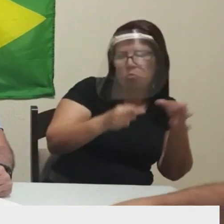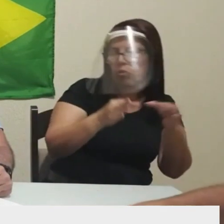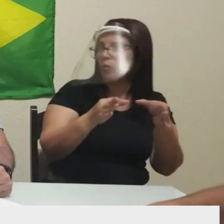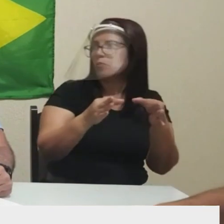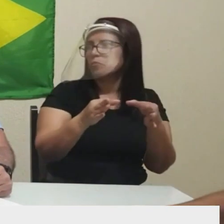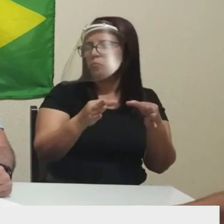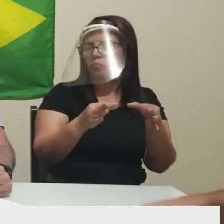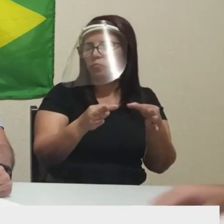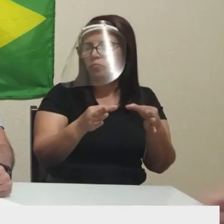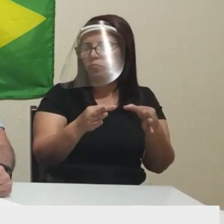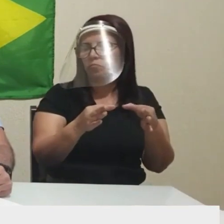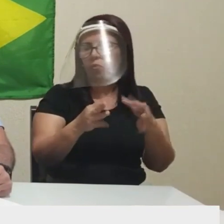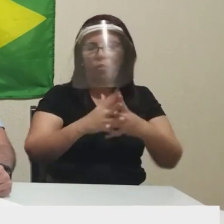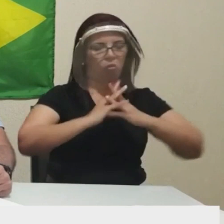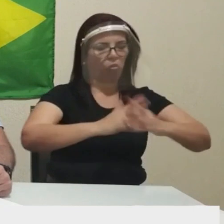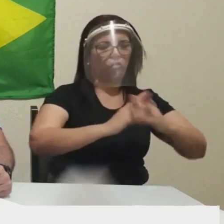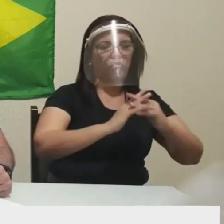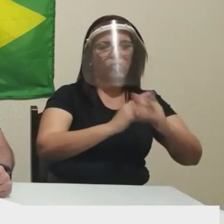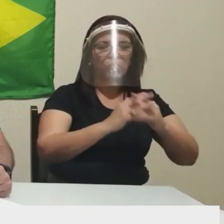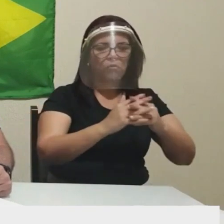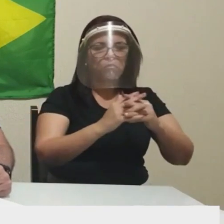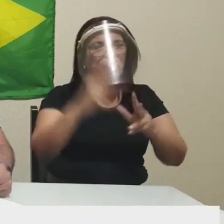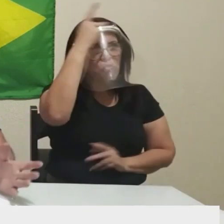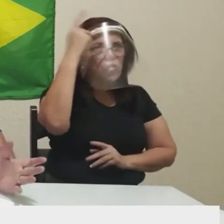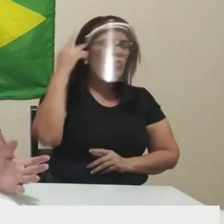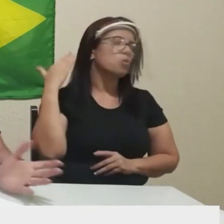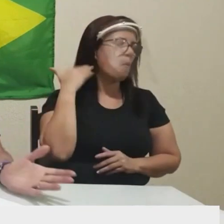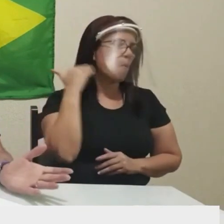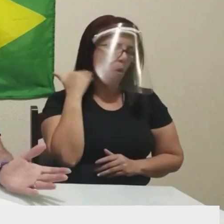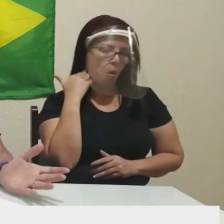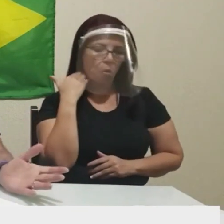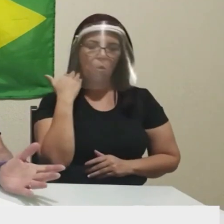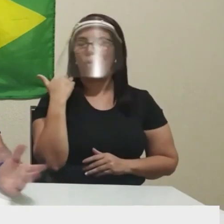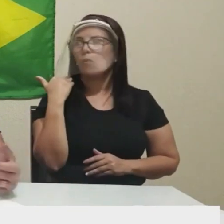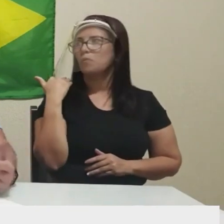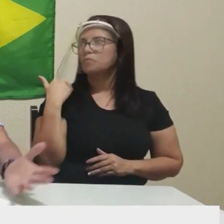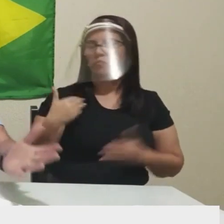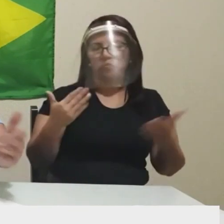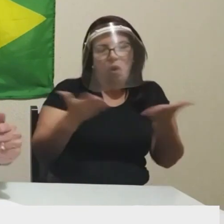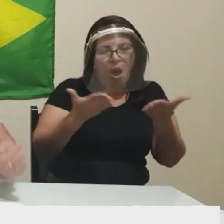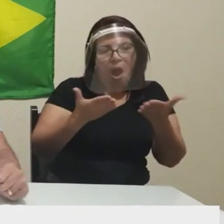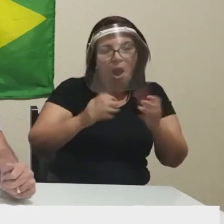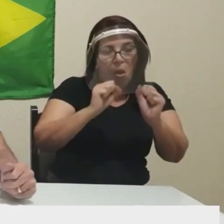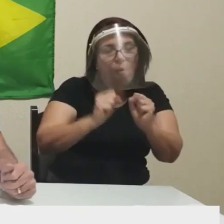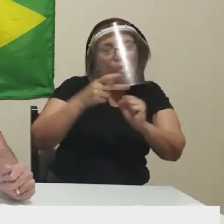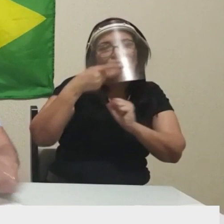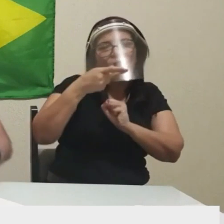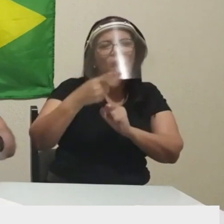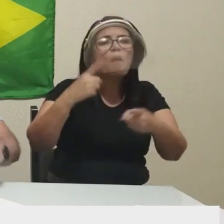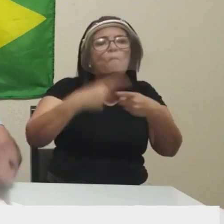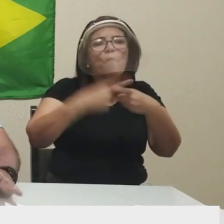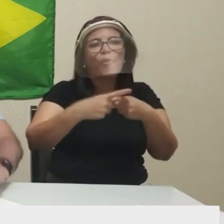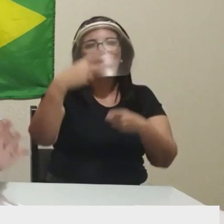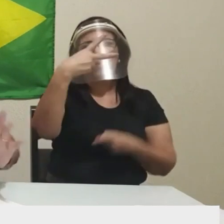conta, atrapalhar gente do Banco Central. E agora eu posso falar, na época eu não podia, né? Por que a nota dos R$200? Muita